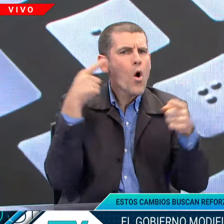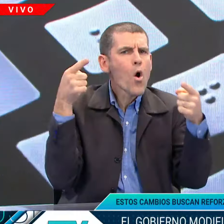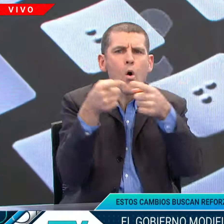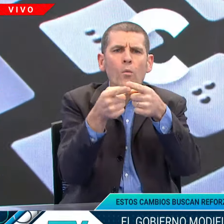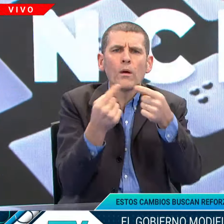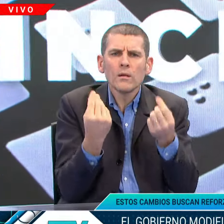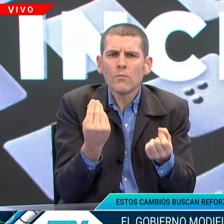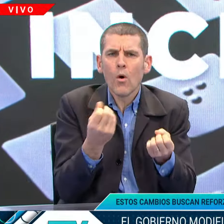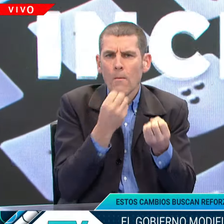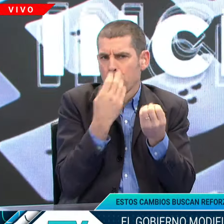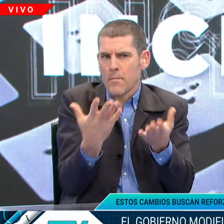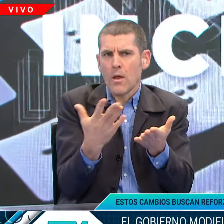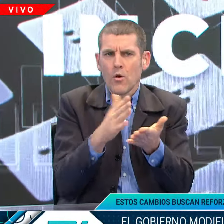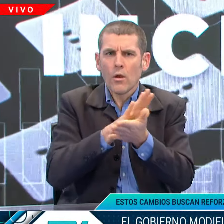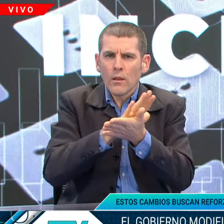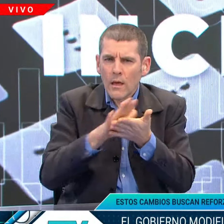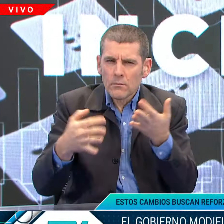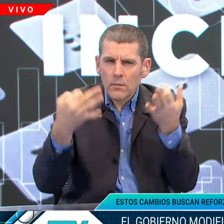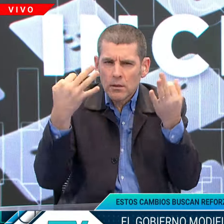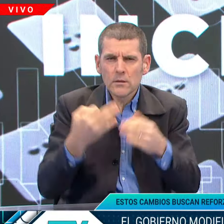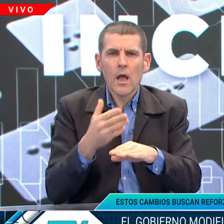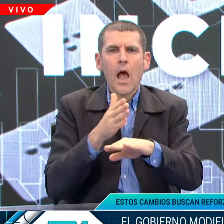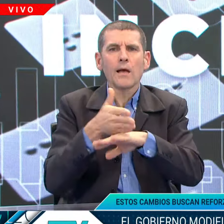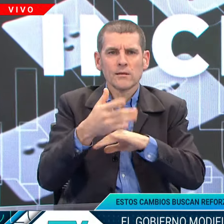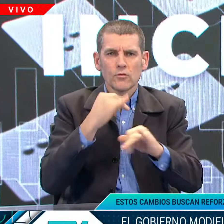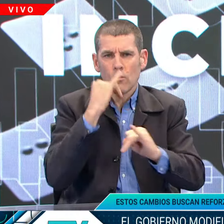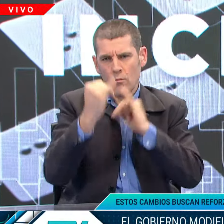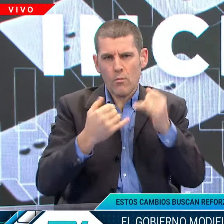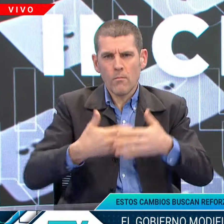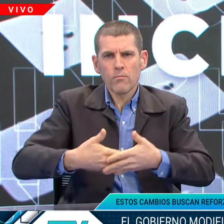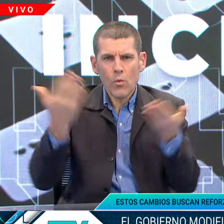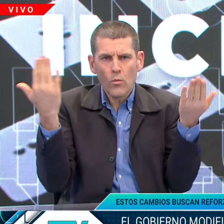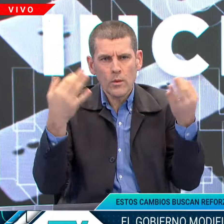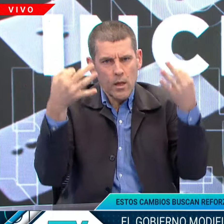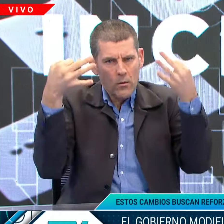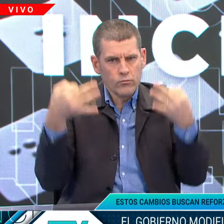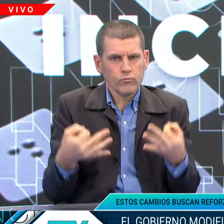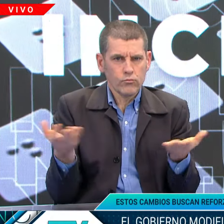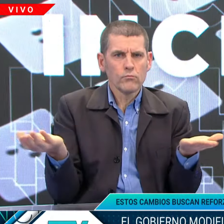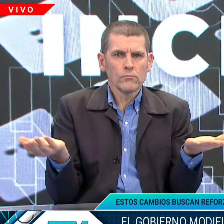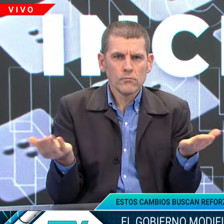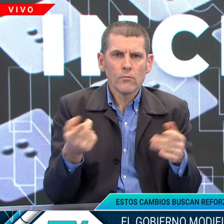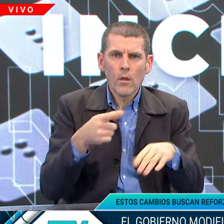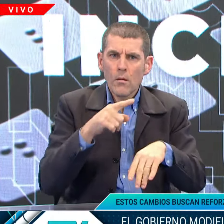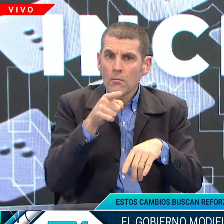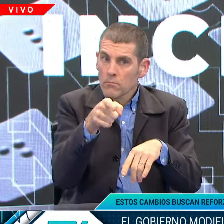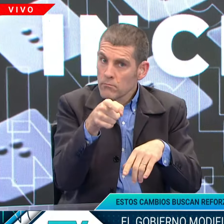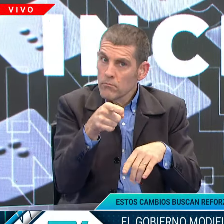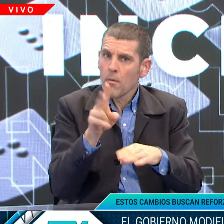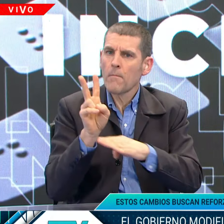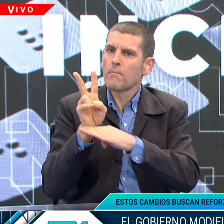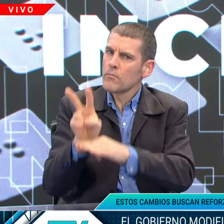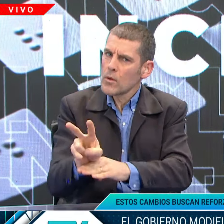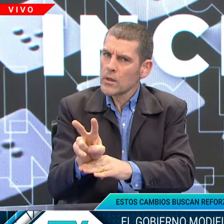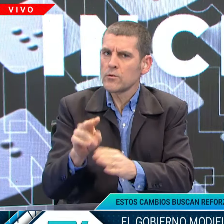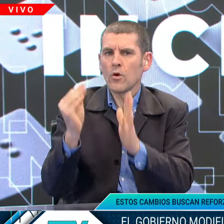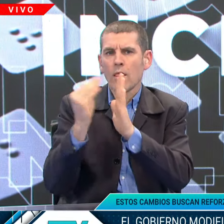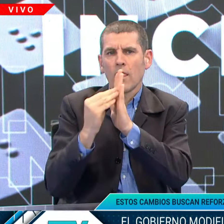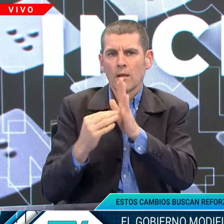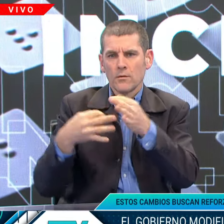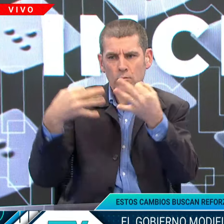eficiencia al acceso a la información pública al tiempo que protege datos sensibles y